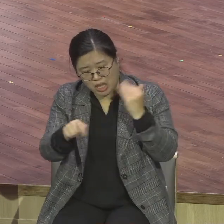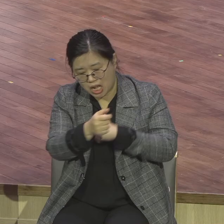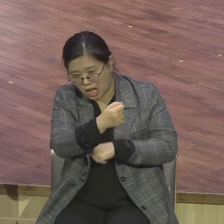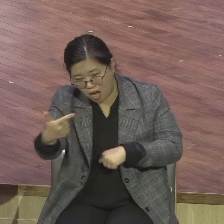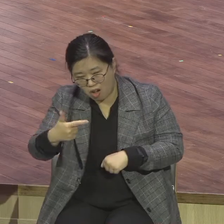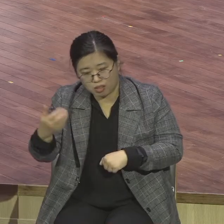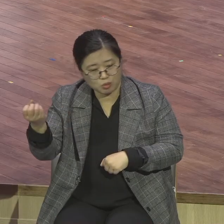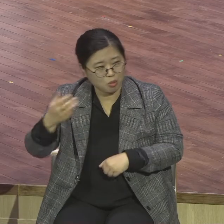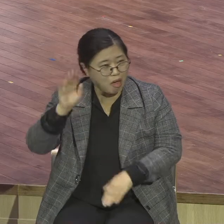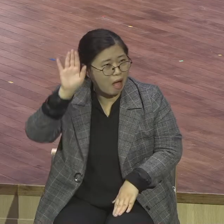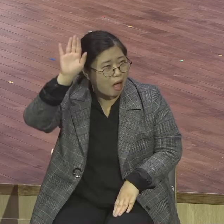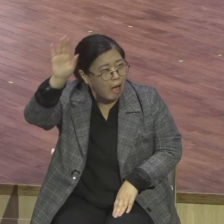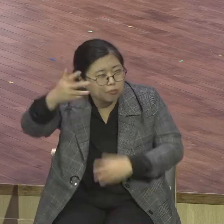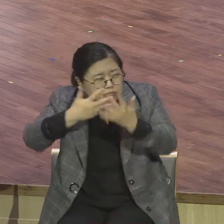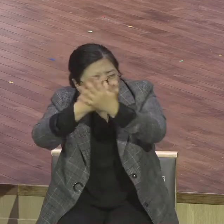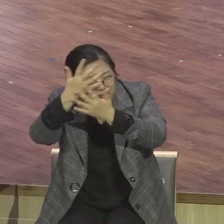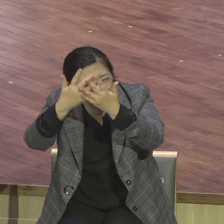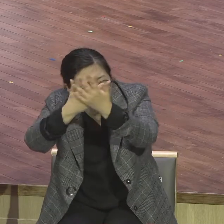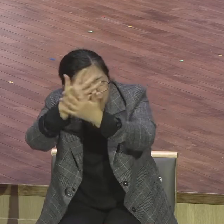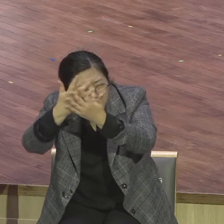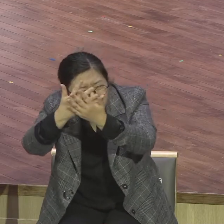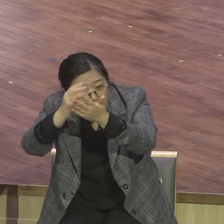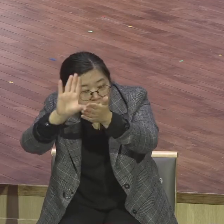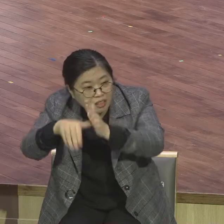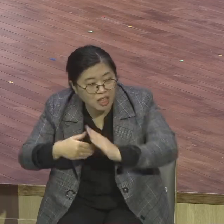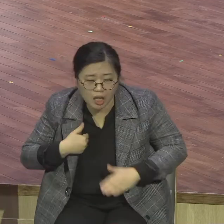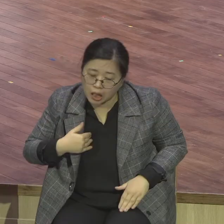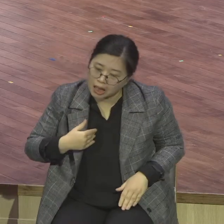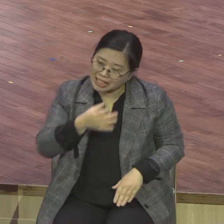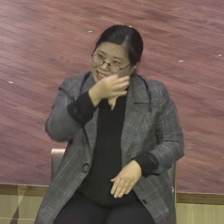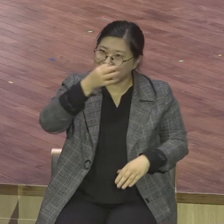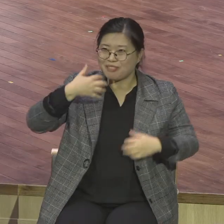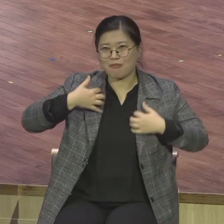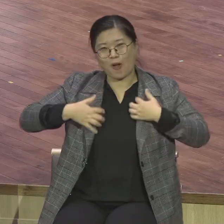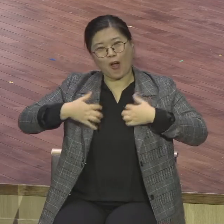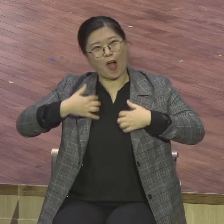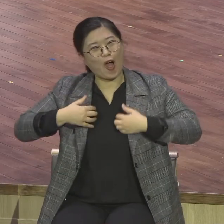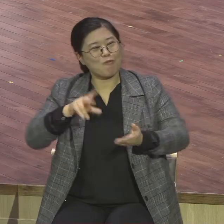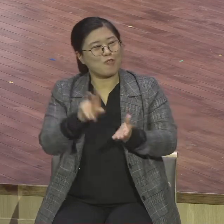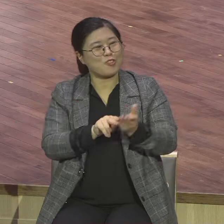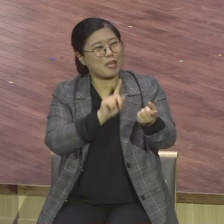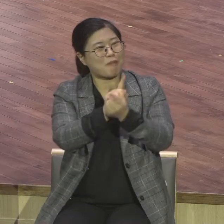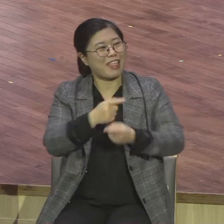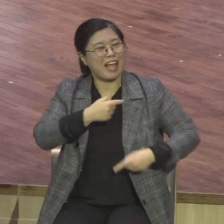정도로 막연한 문제가 왔는데 무슨 기쁨으로 퍼벌 뜁니까?